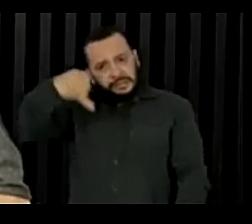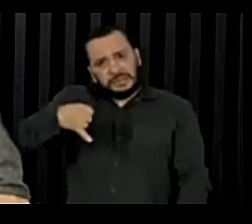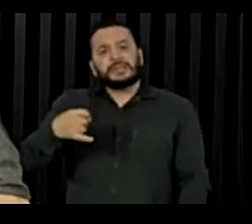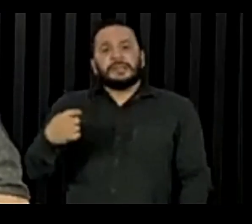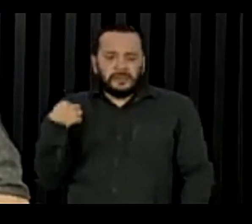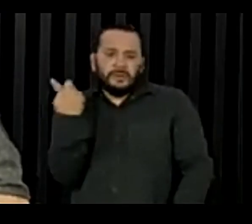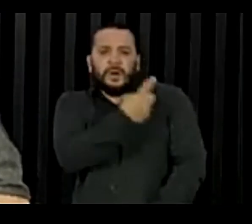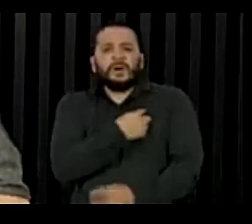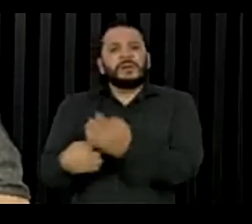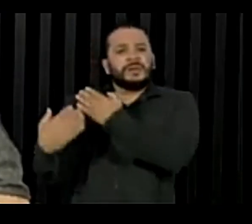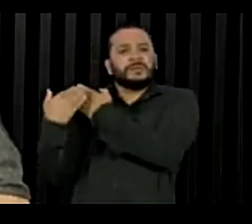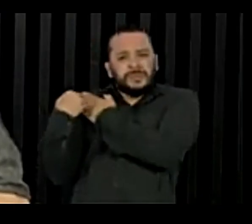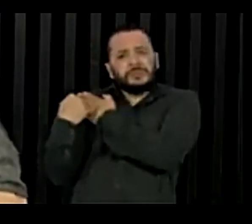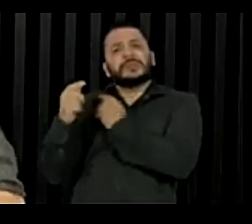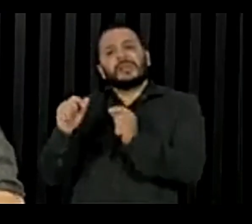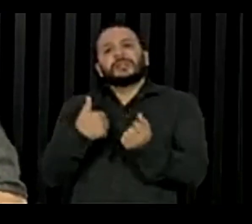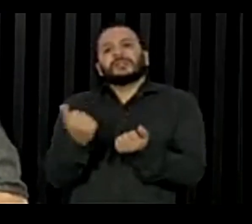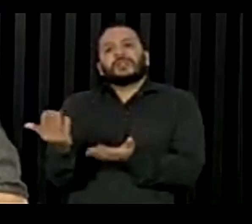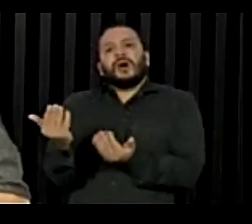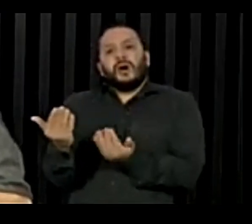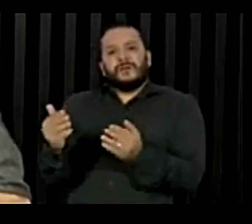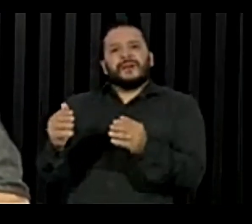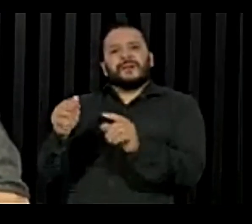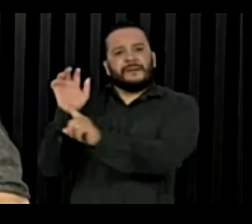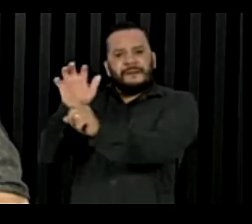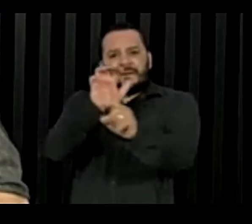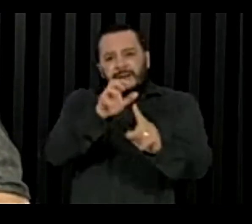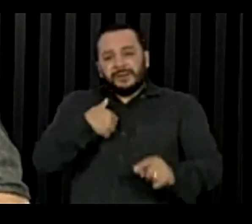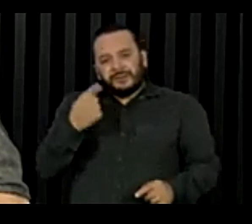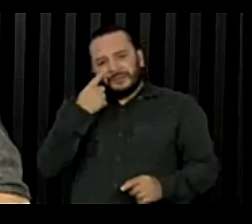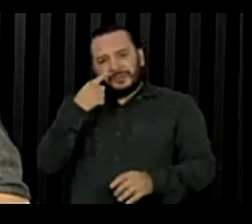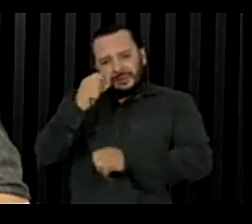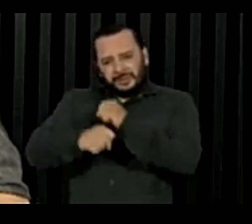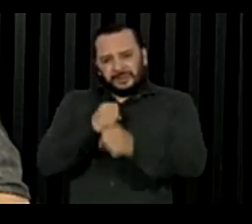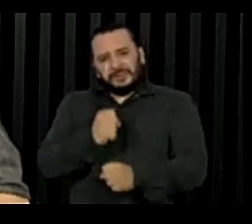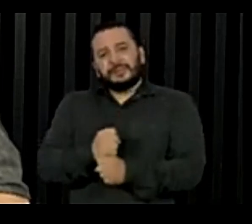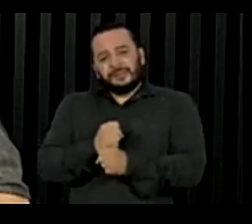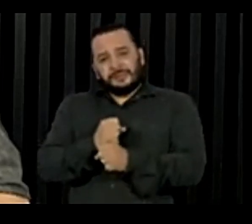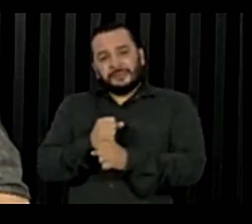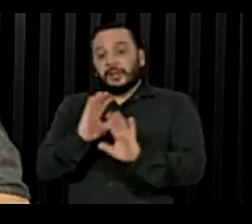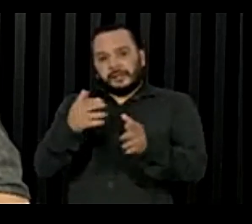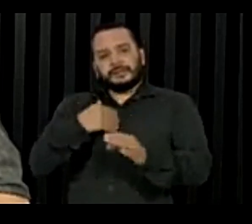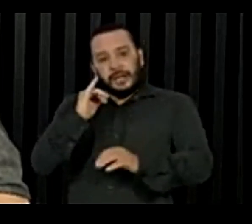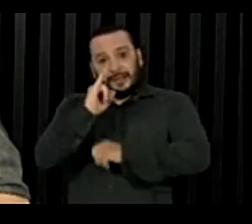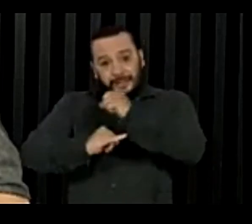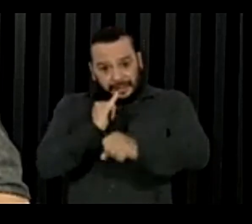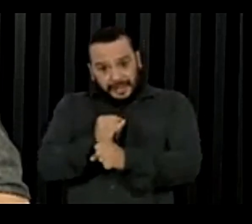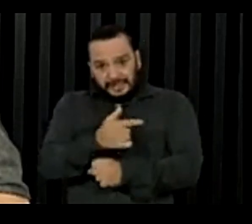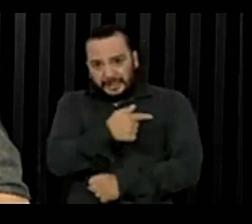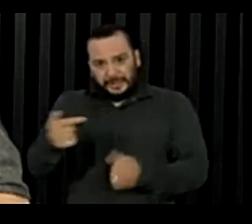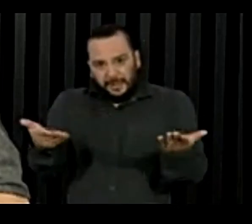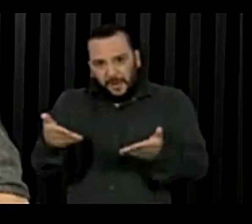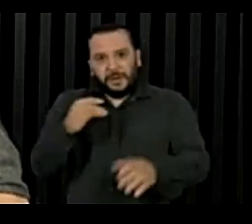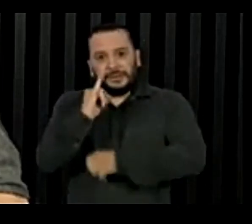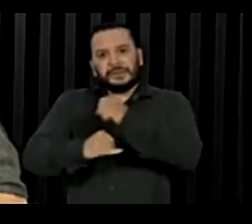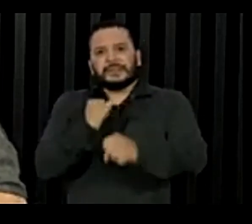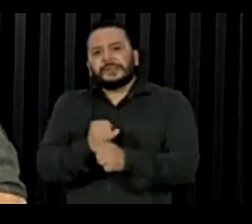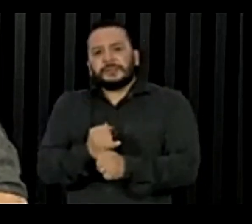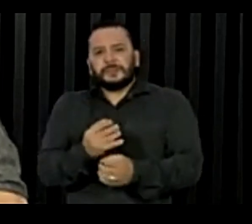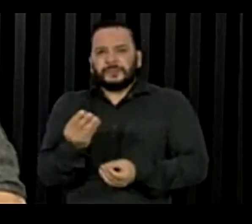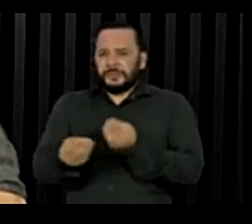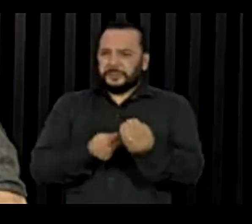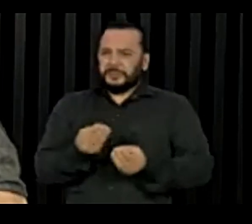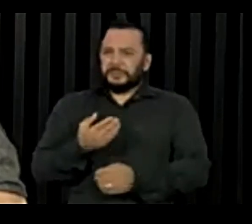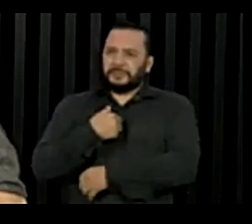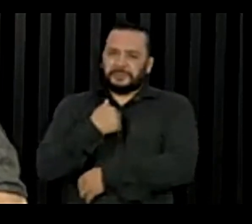em falar com tantos jovens. Uma das coisas que eu mais li na internet nessa semana, desde que a gente anunciou o programa, foi como que o